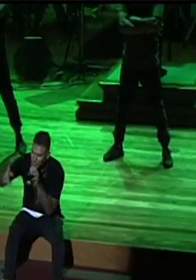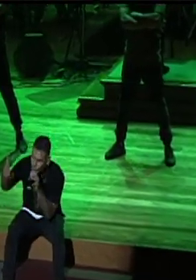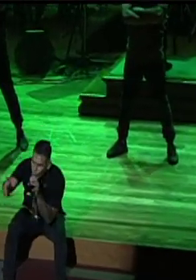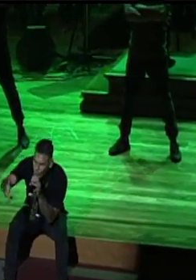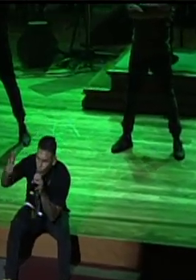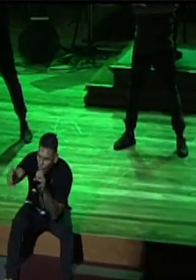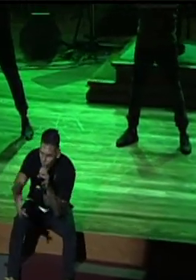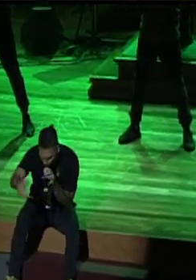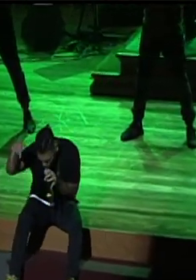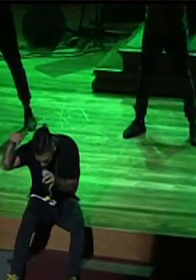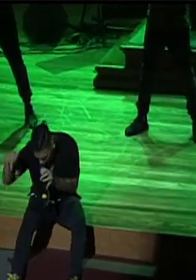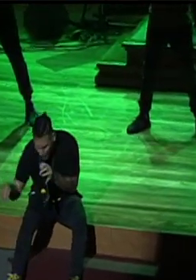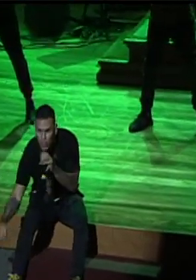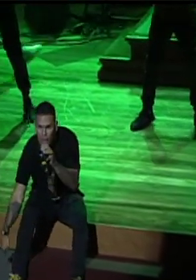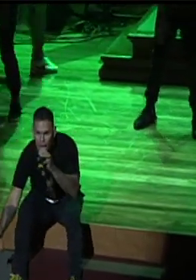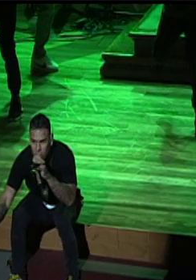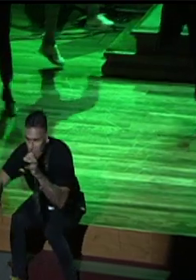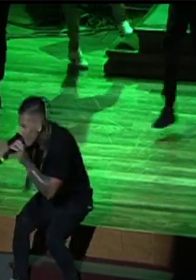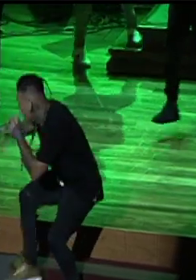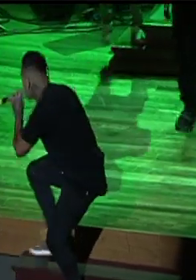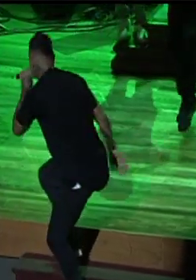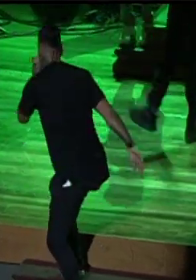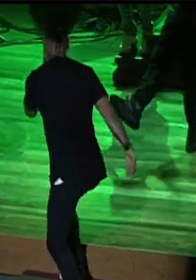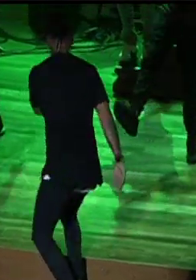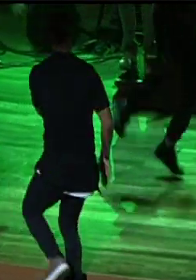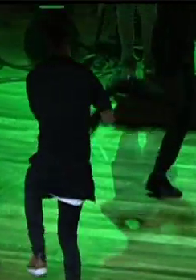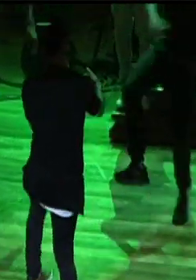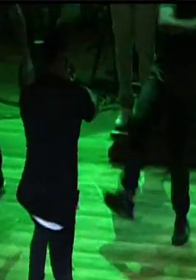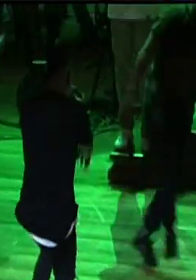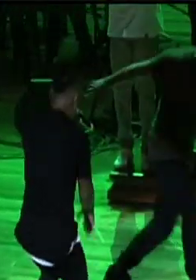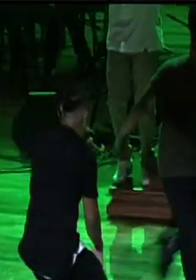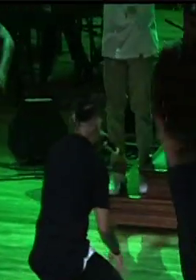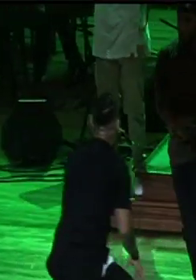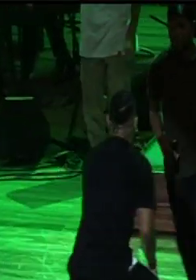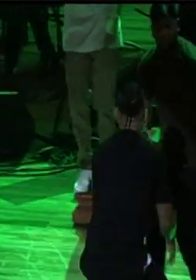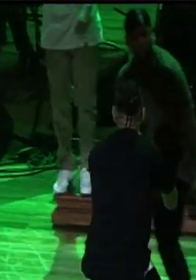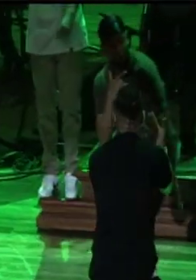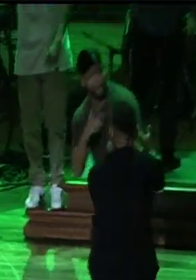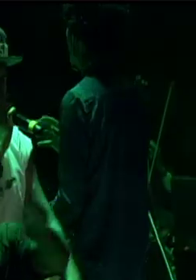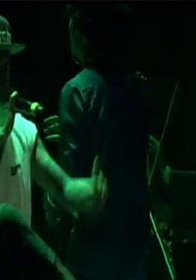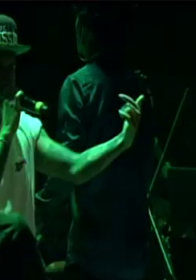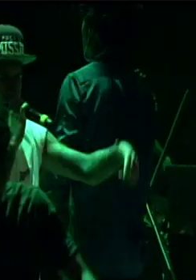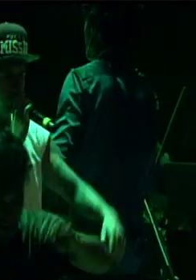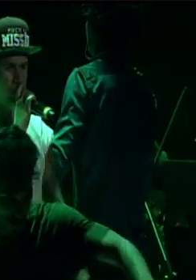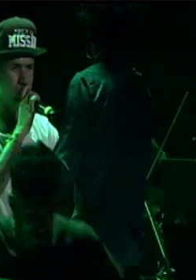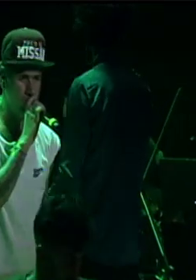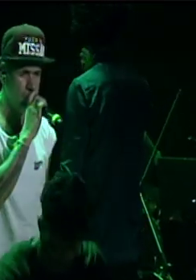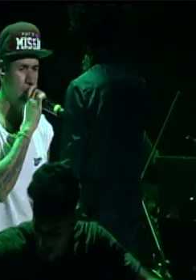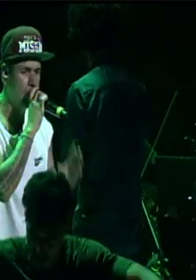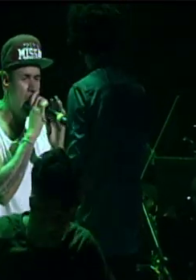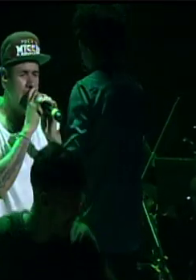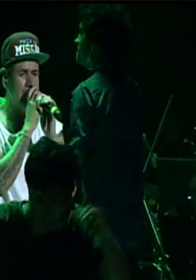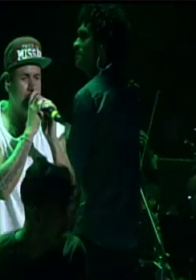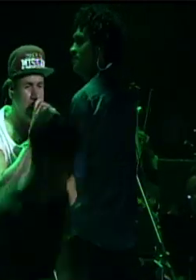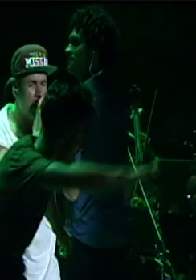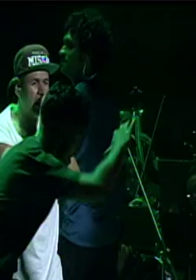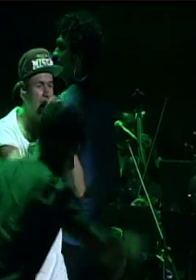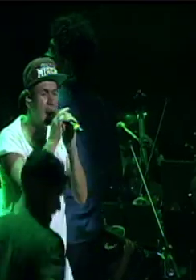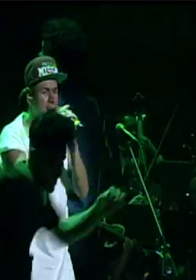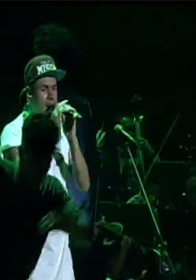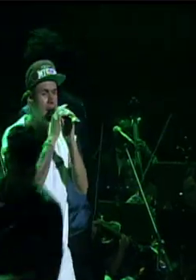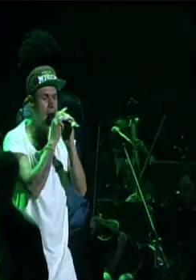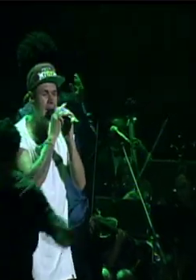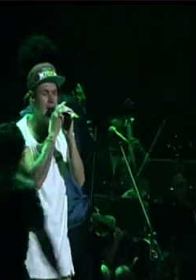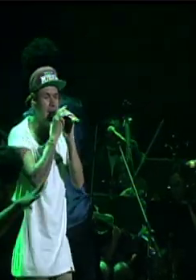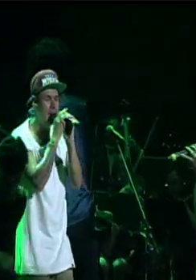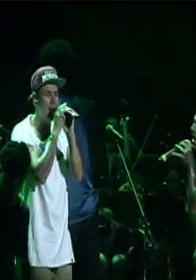parados están chulos y guardados bajo tierras sepultados. Es ver a vuelta sur, si el barrio tiene un sol. Es en la